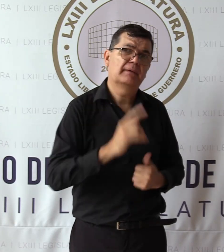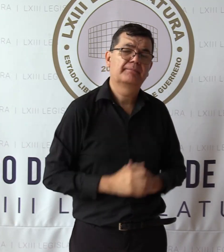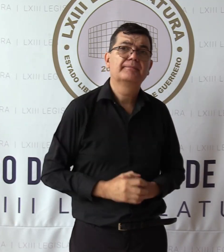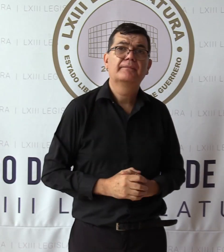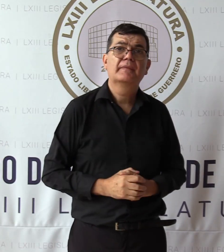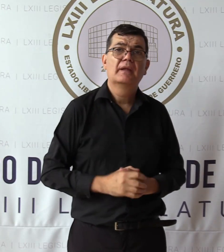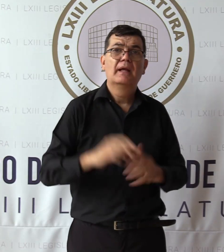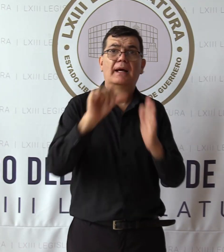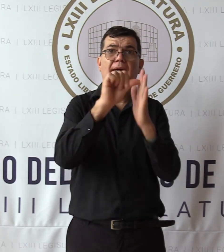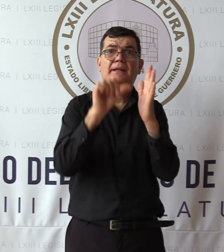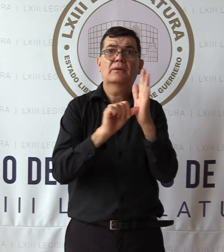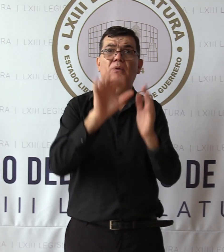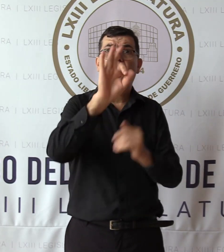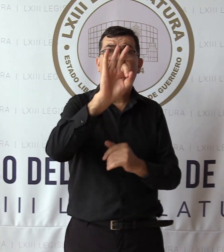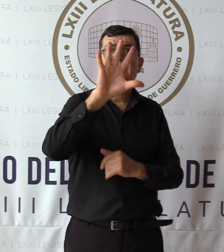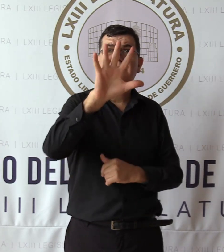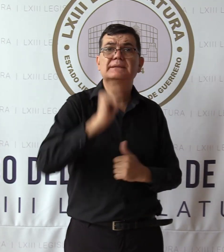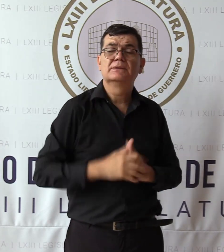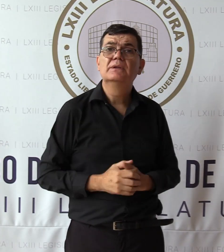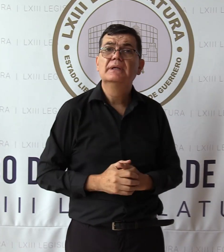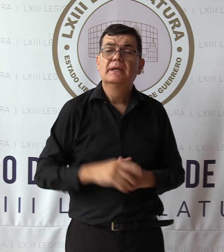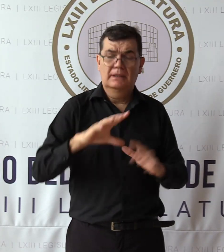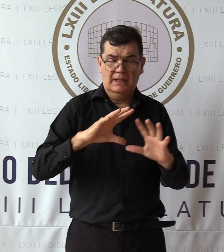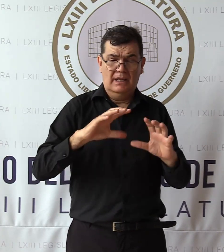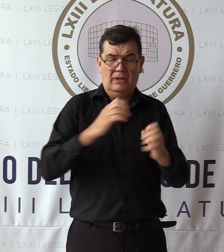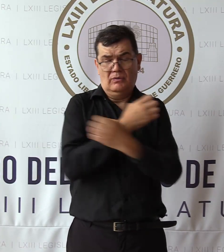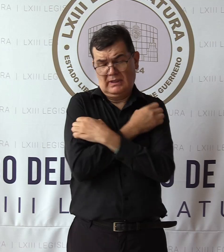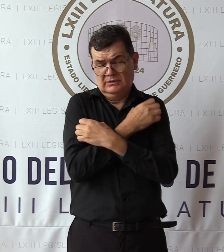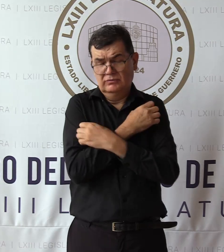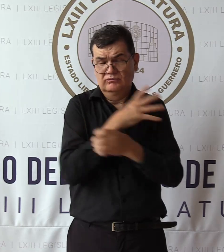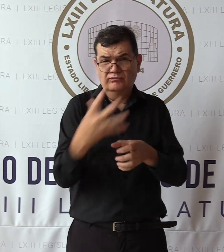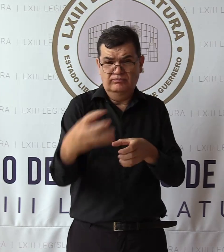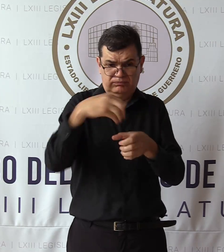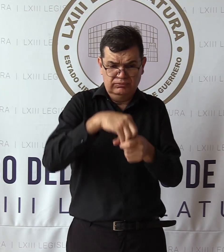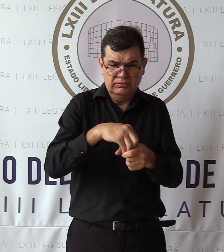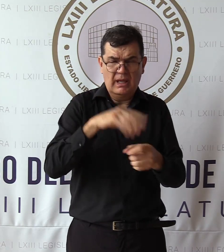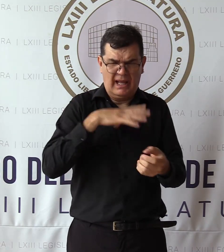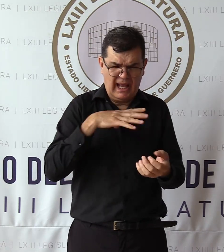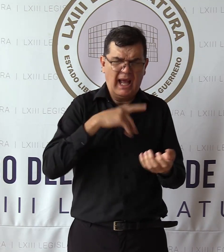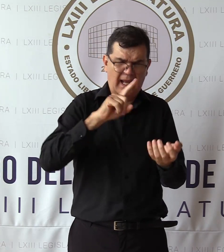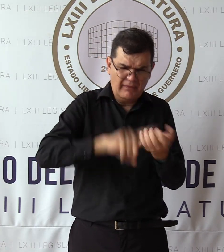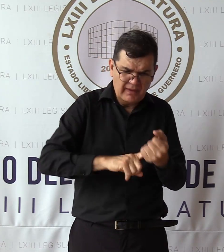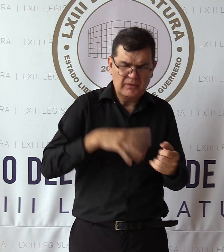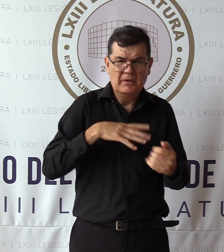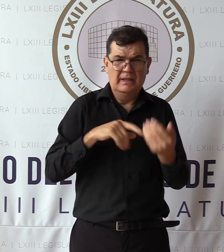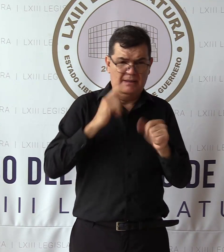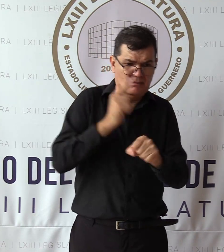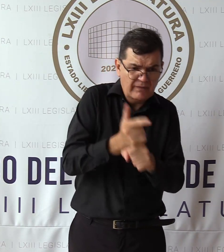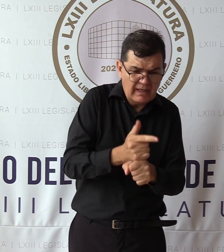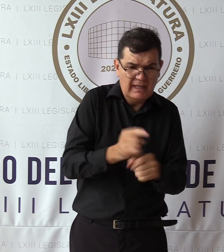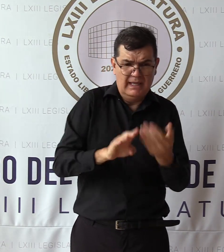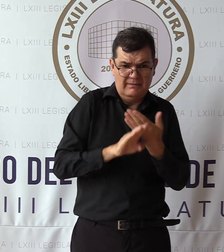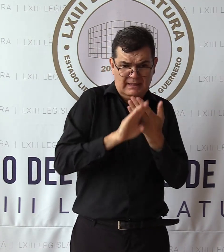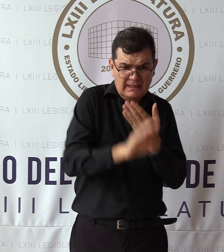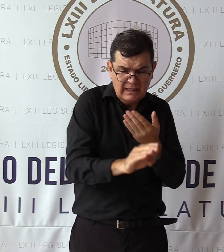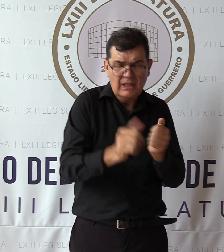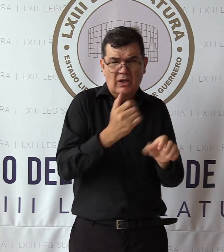Artículo 45. La educación inclusiva tiene como finalidad identificar, prevenir y eliminar las barreras que limitan el